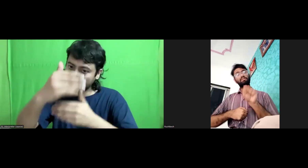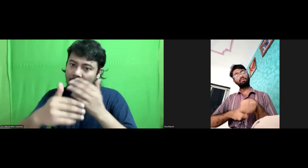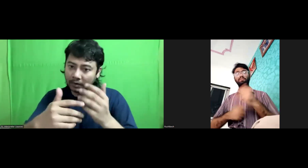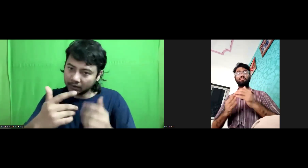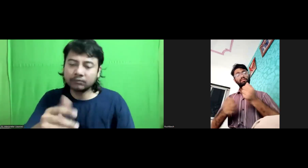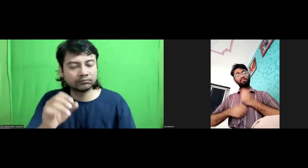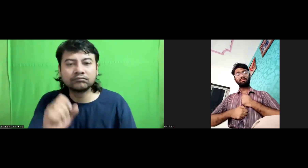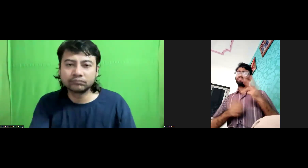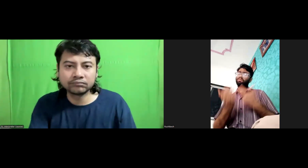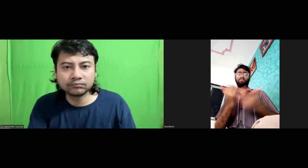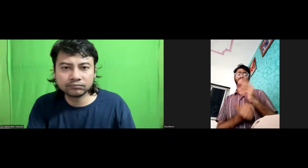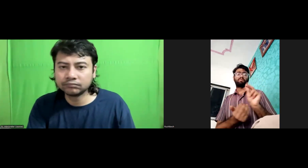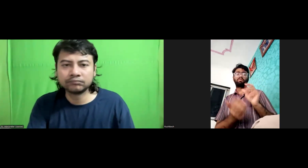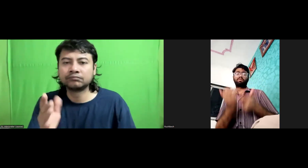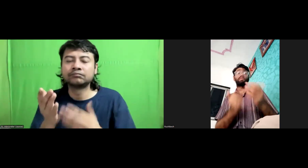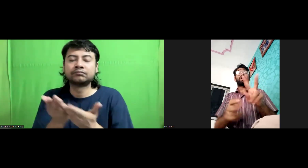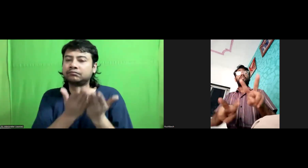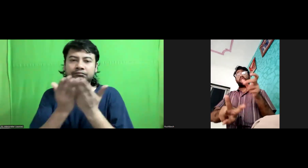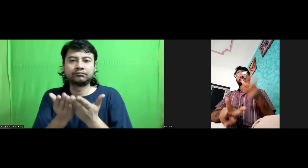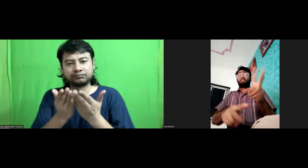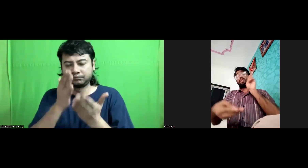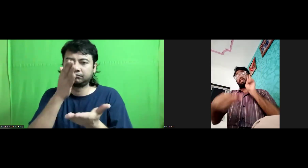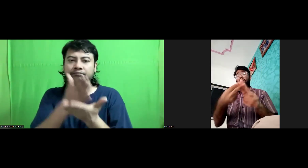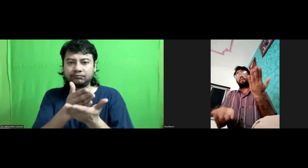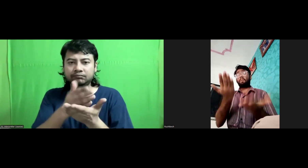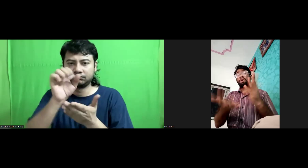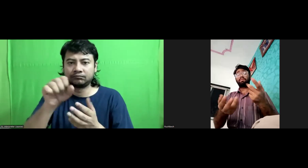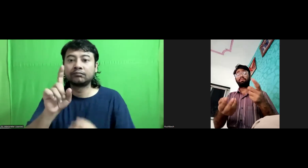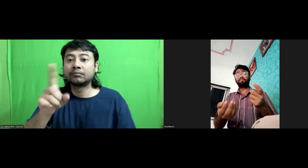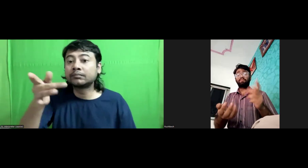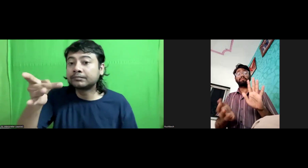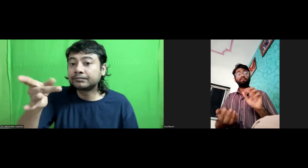But chanting, yes, you should continue. Chanting, you should not stop.